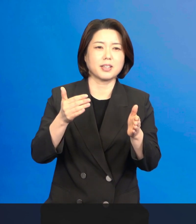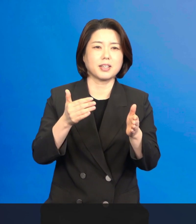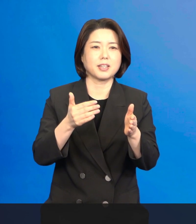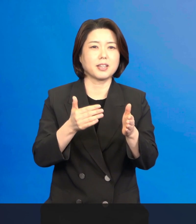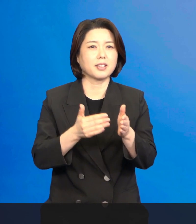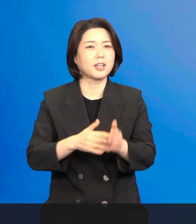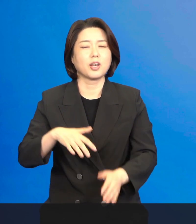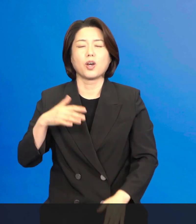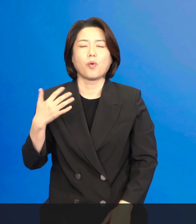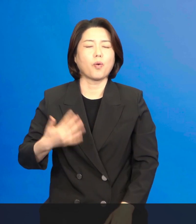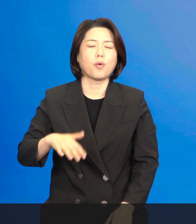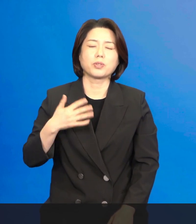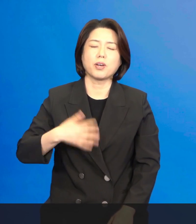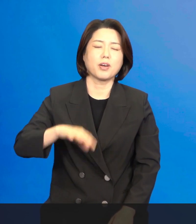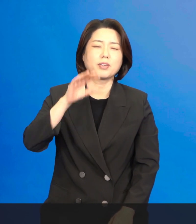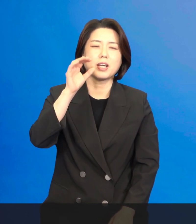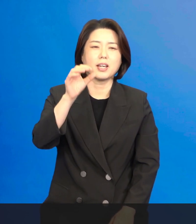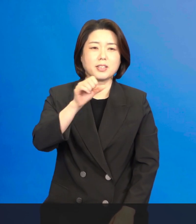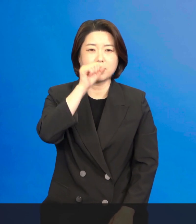잠들기까지